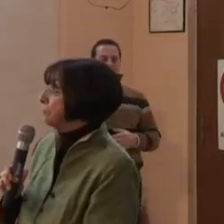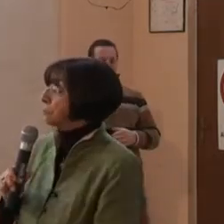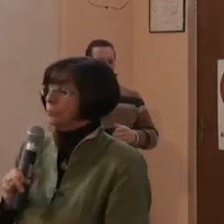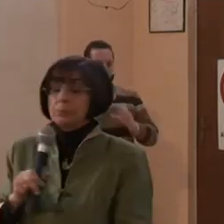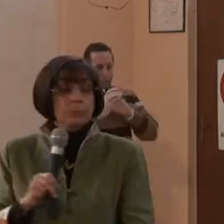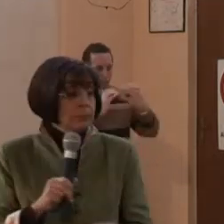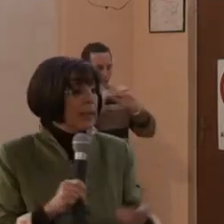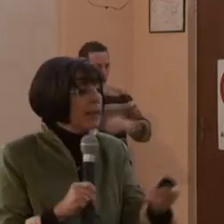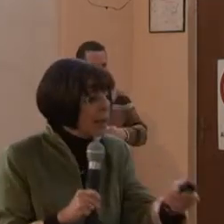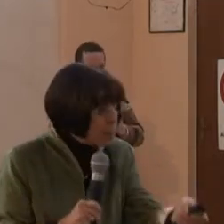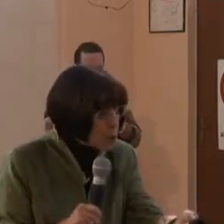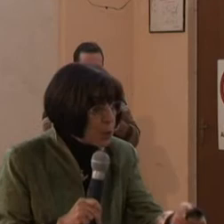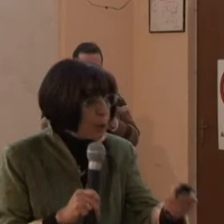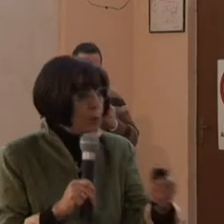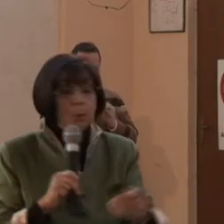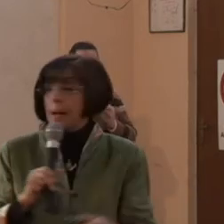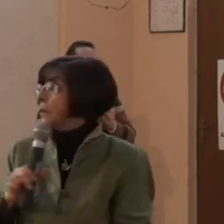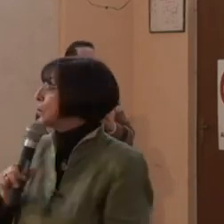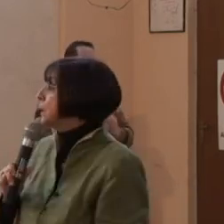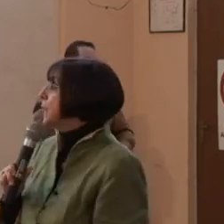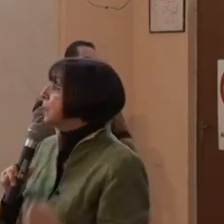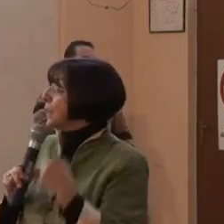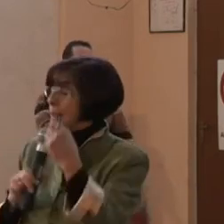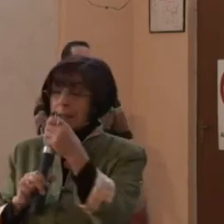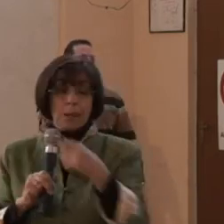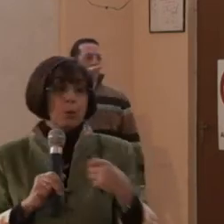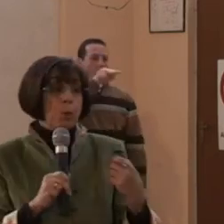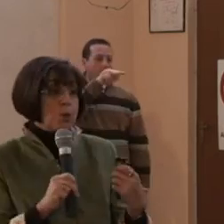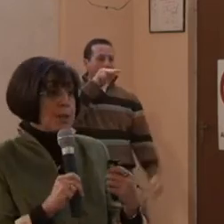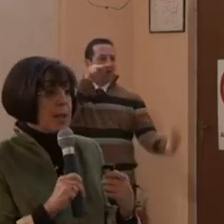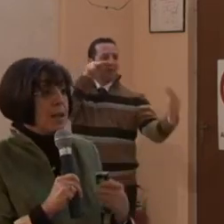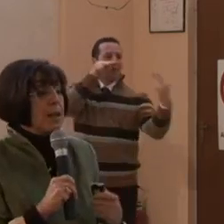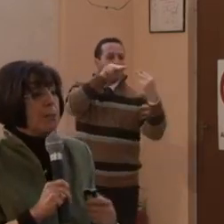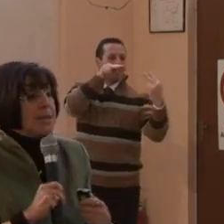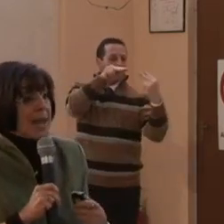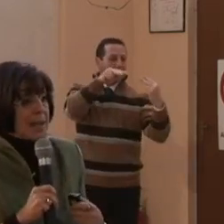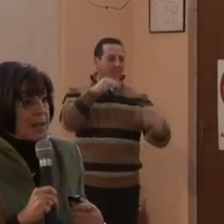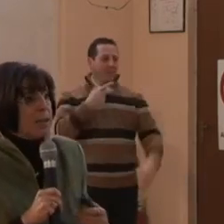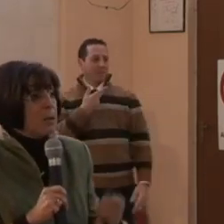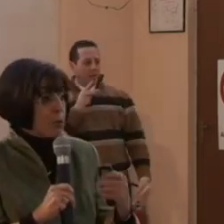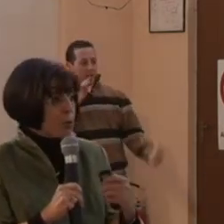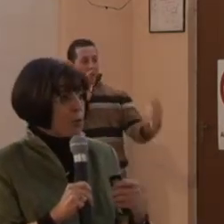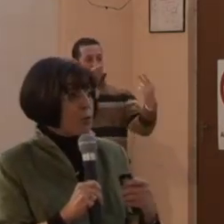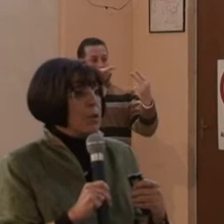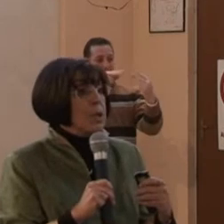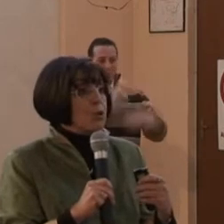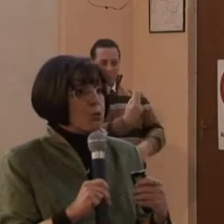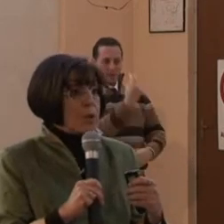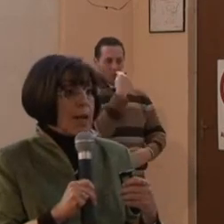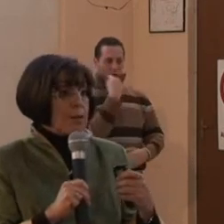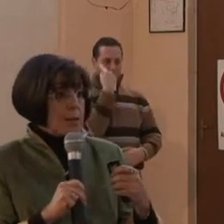guardare la persona con cui parlo in maniera che lui possa basarsi non solo